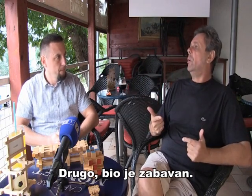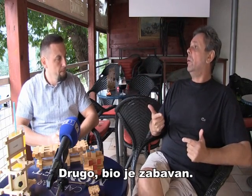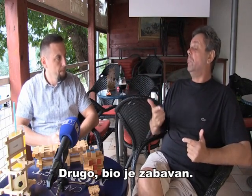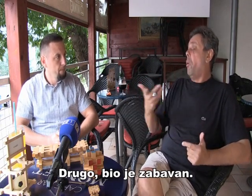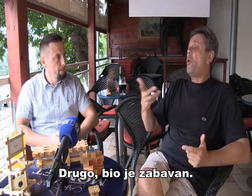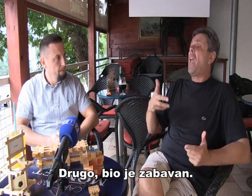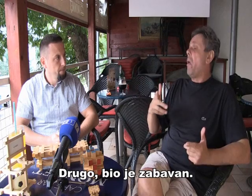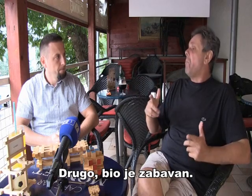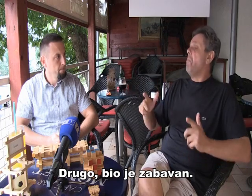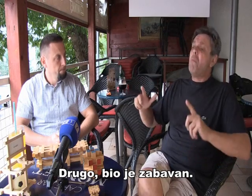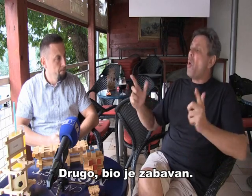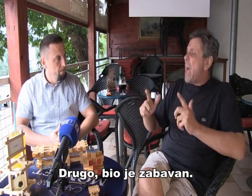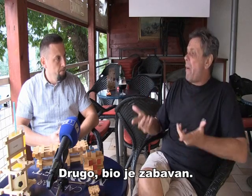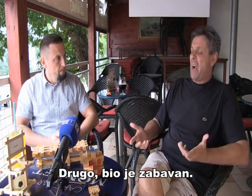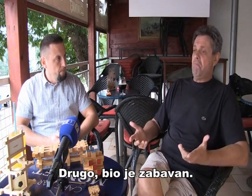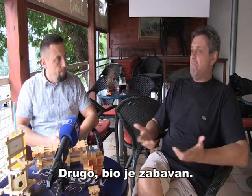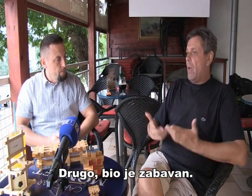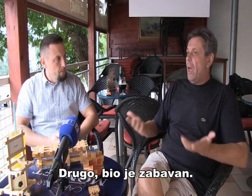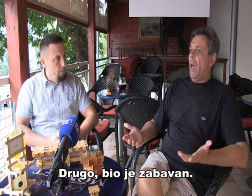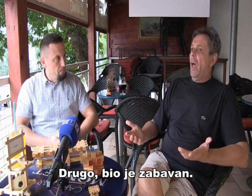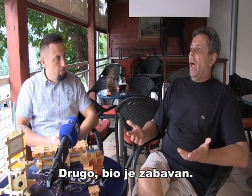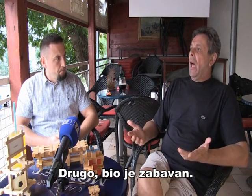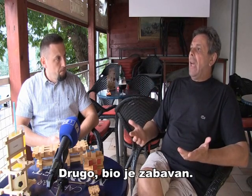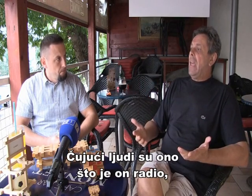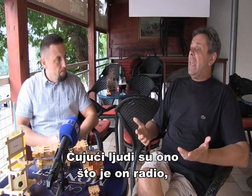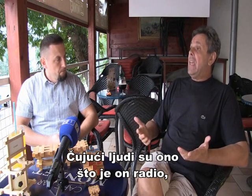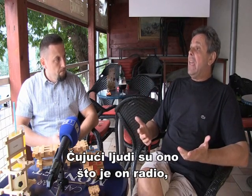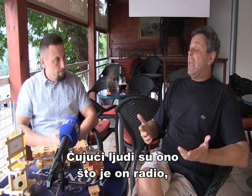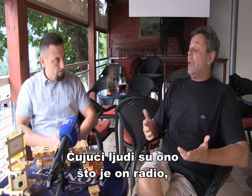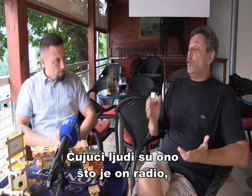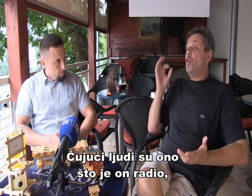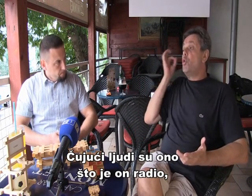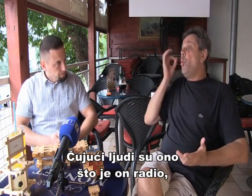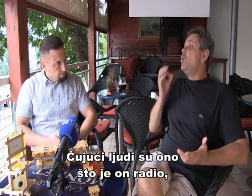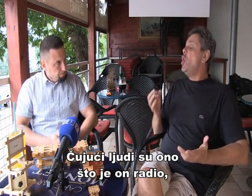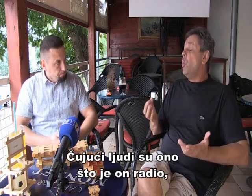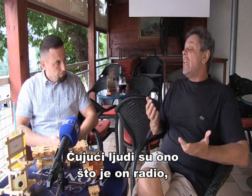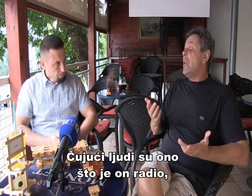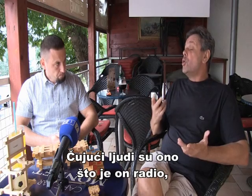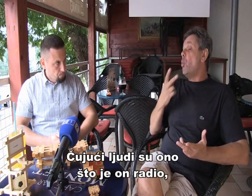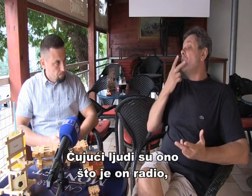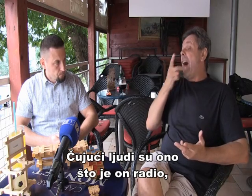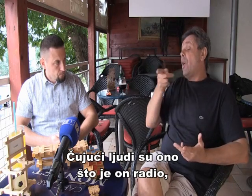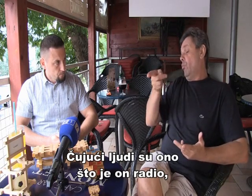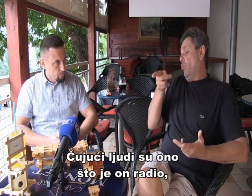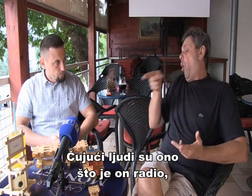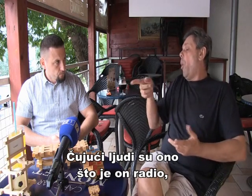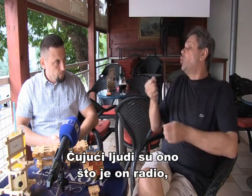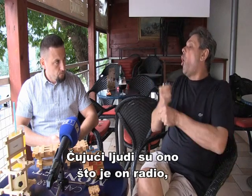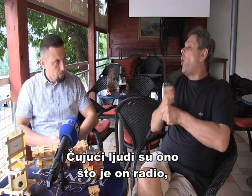on je bio zabavan i čujući ljudi su u stvari ono što je on